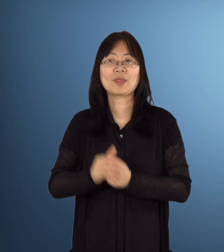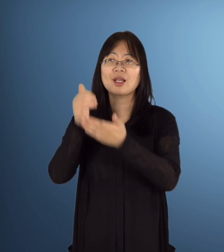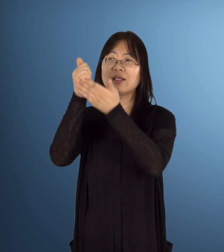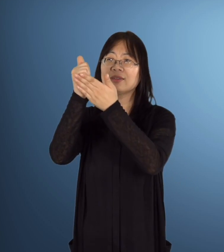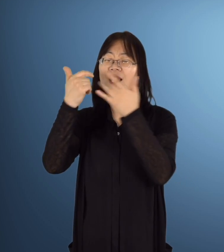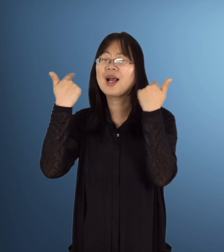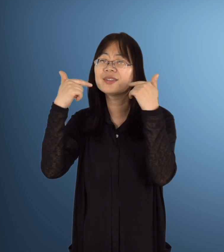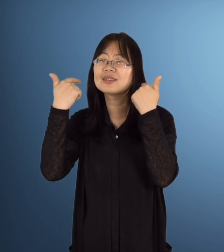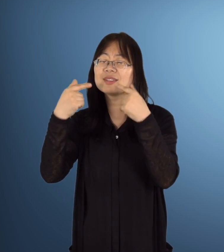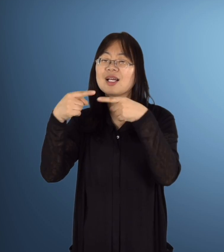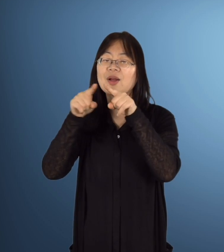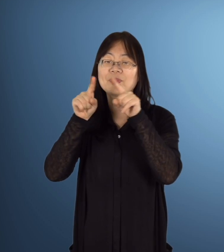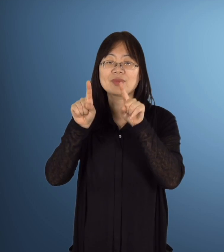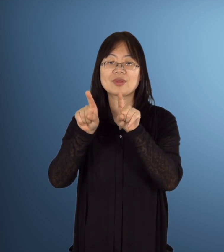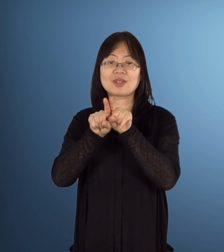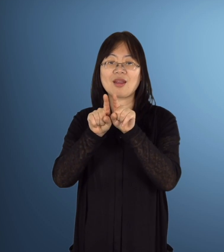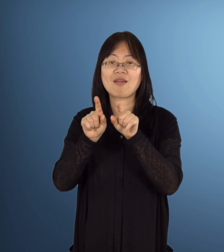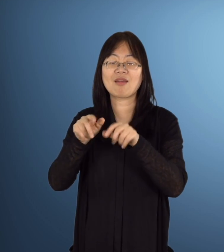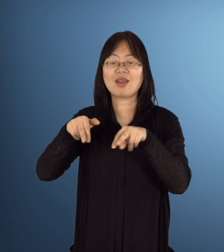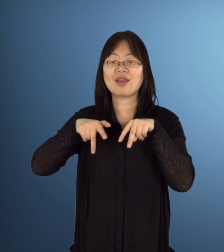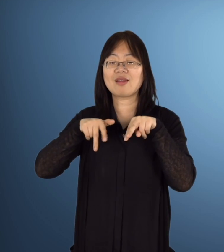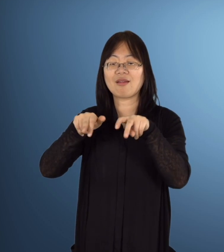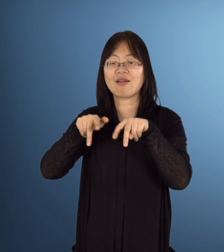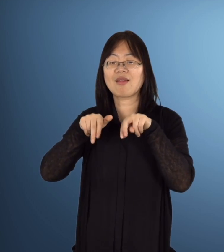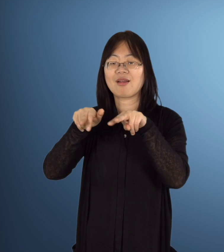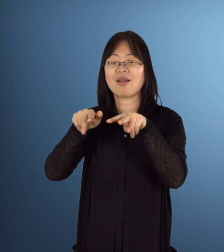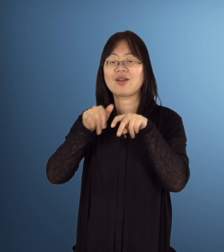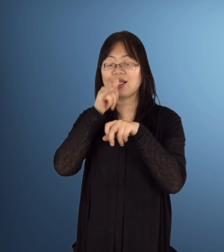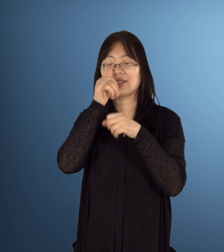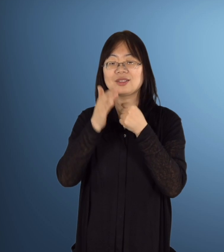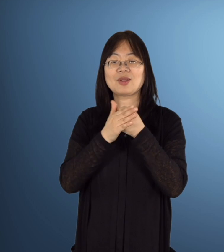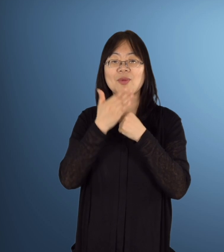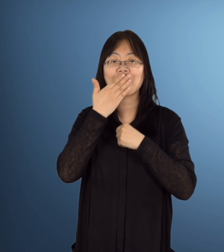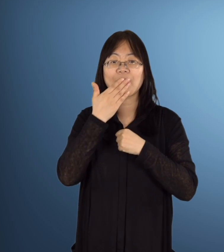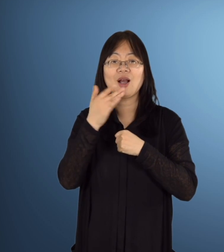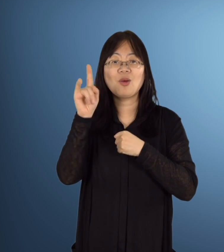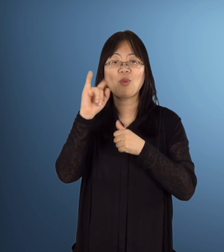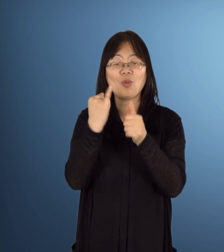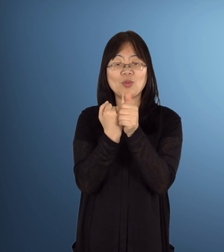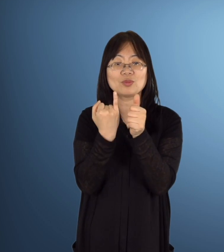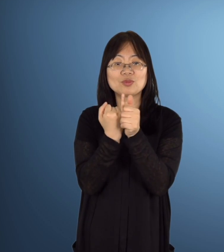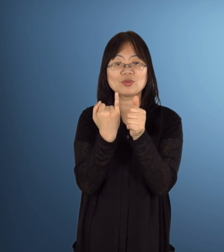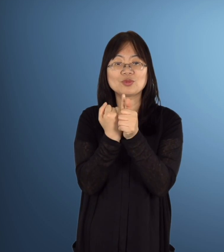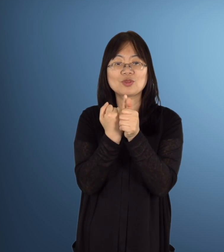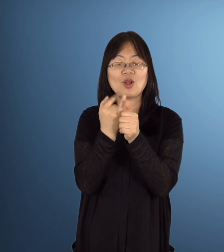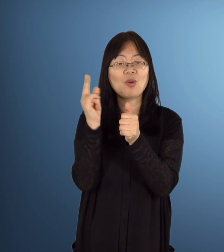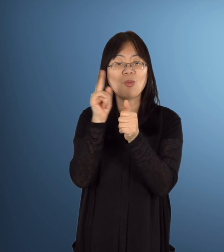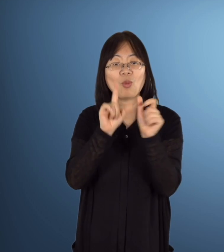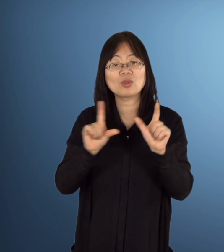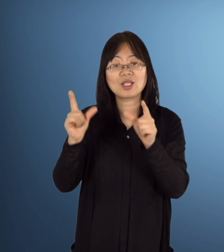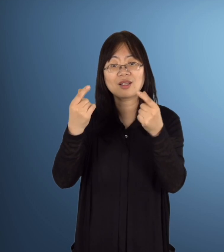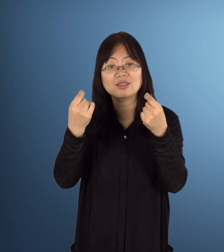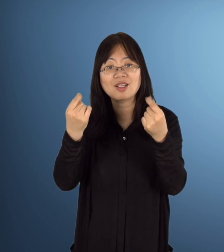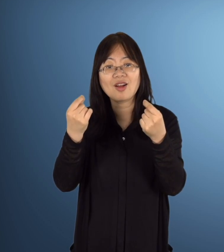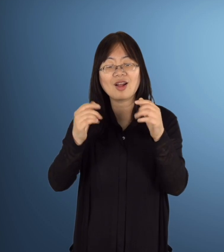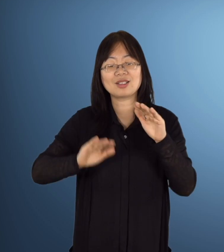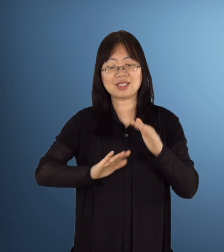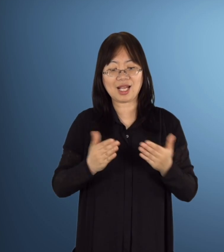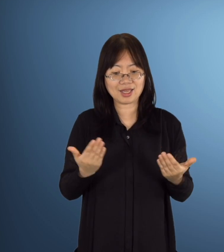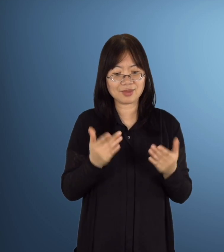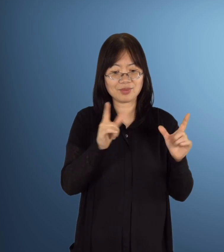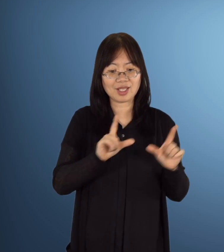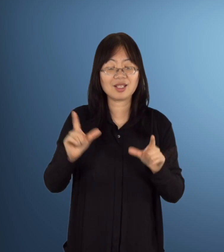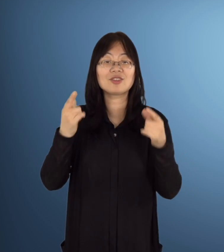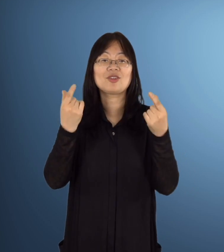늘 함께 거니는 거예요. 마치 부부가 뭘 살듯이 살림을